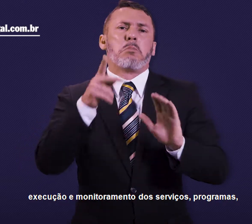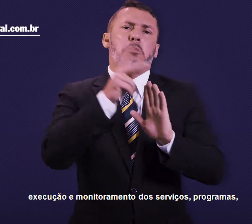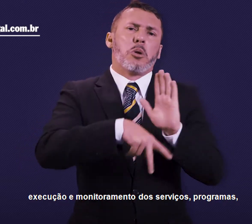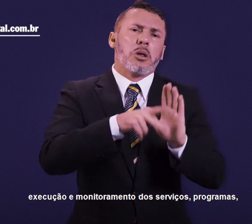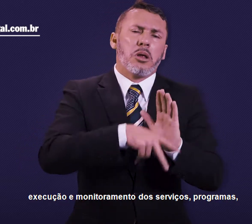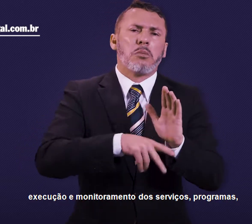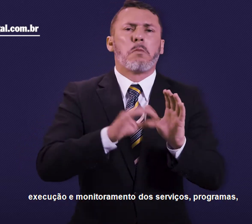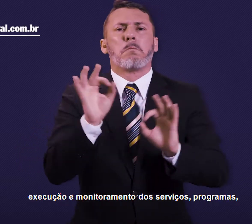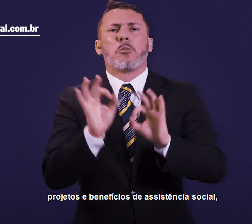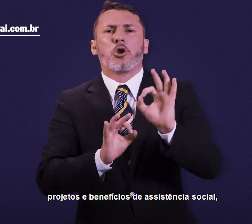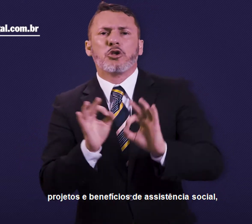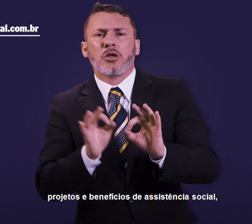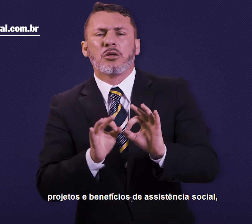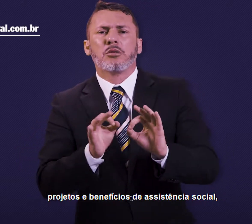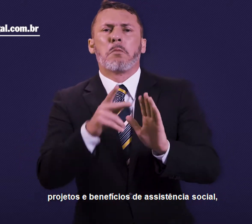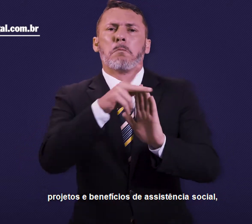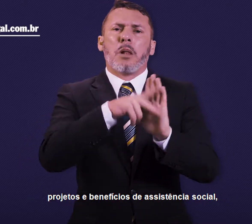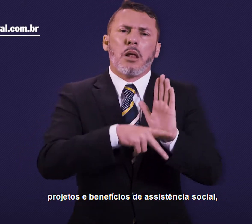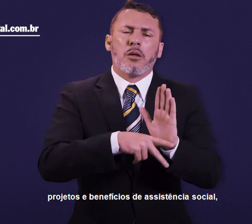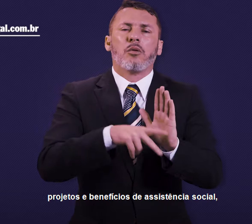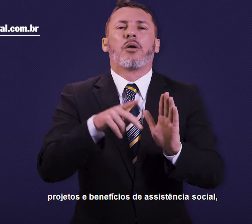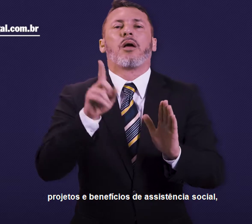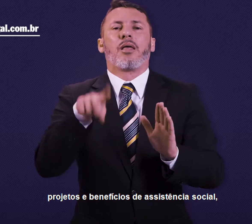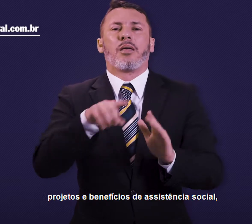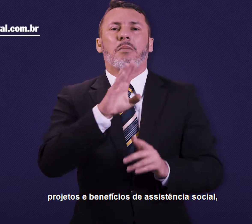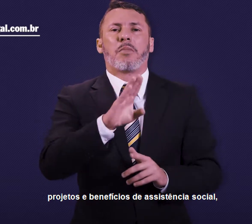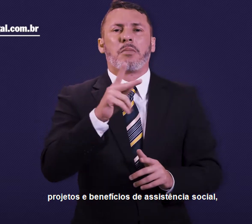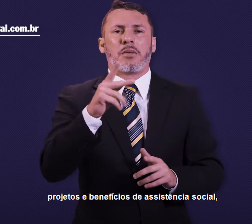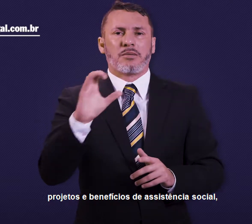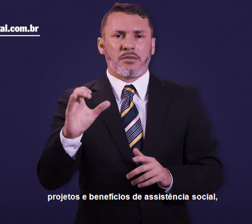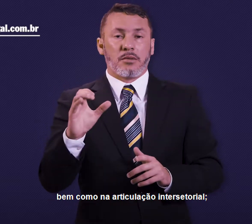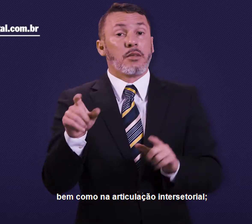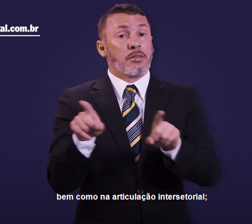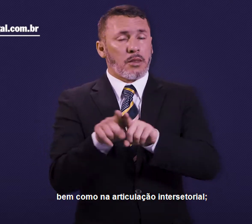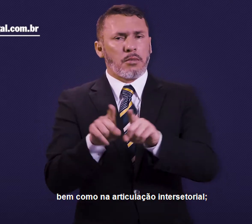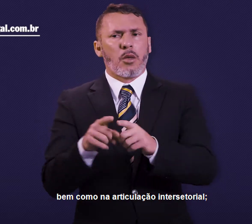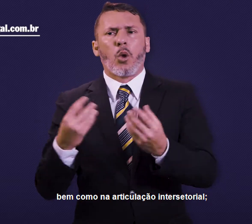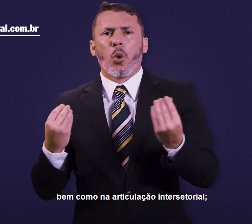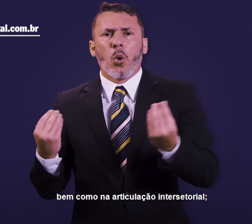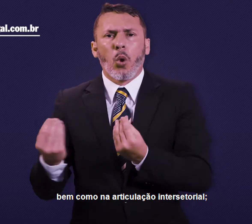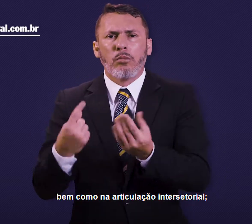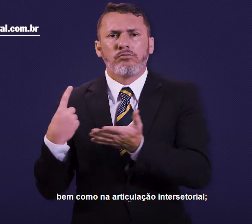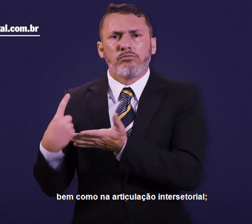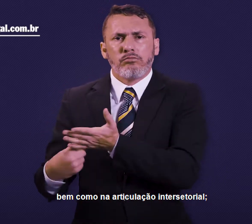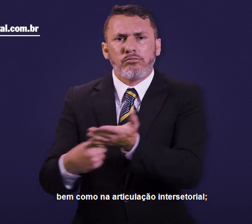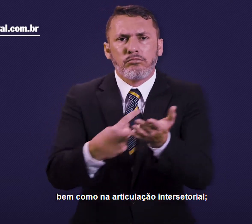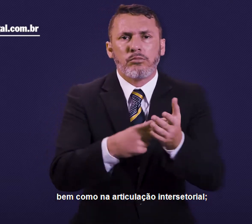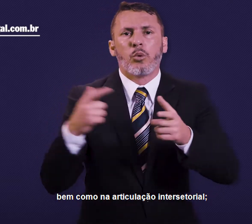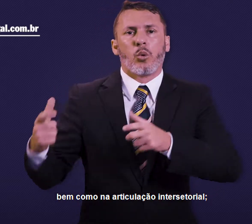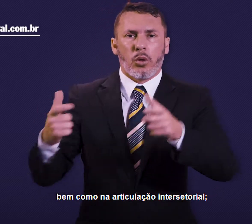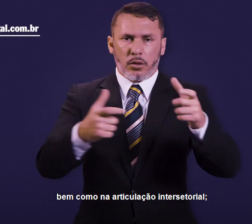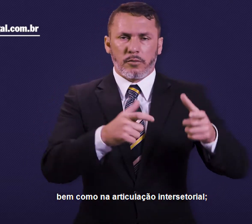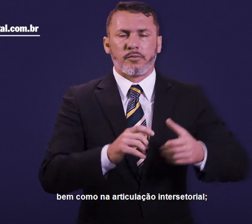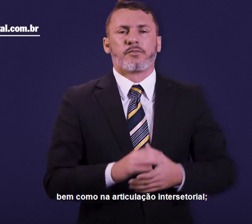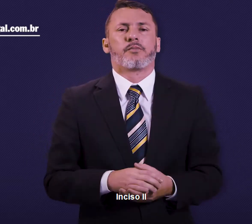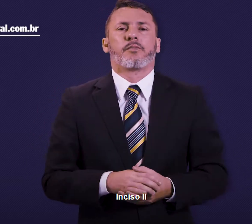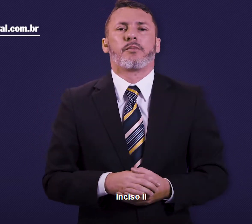serviços, programas, projetos e benefícios de assistência social, bem como na articulação intersetorial. Inciso